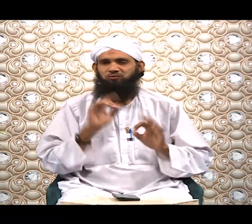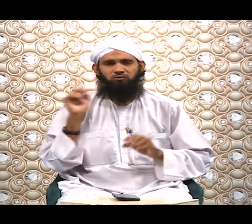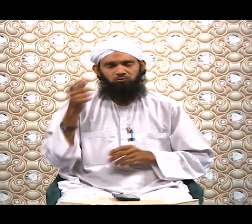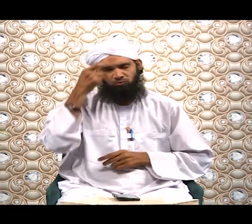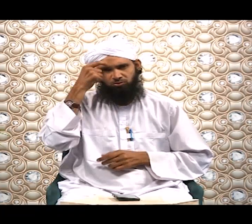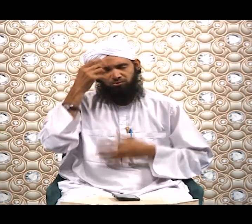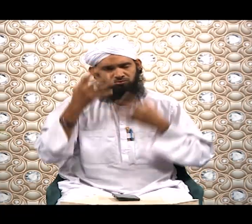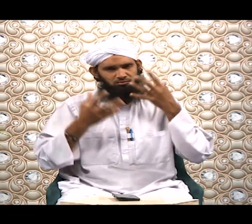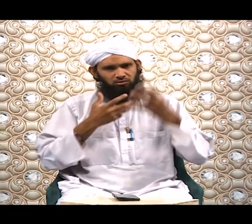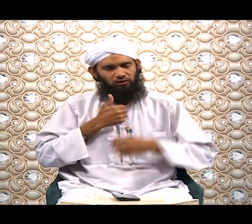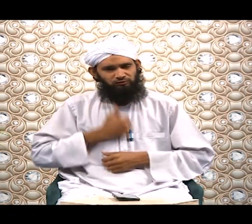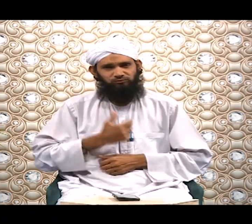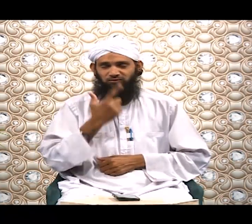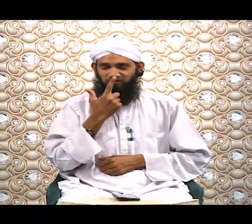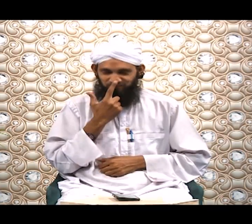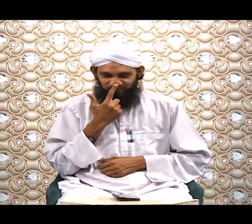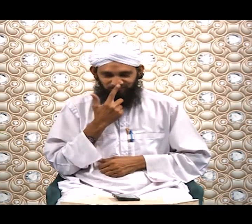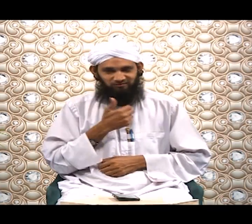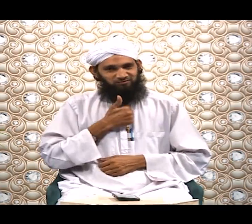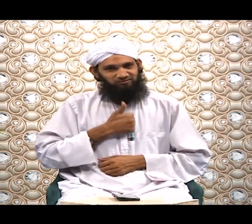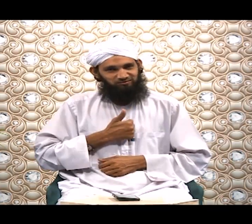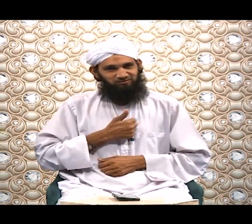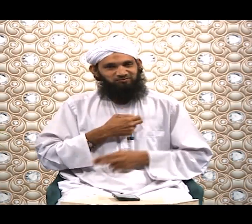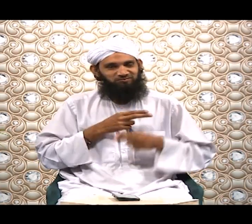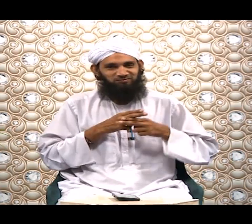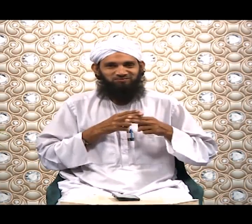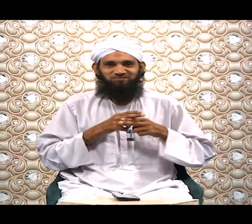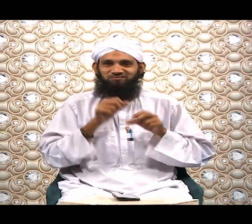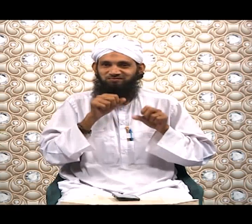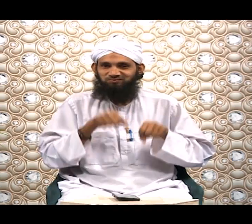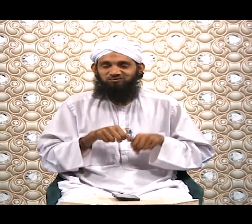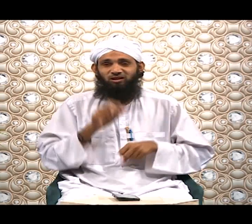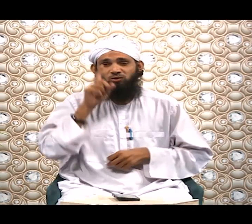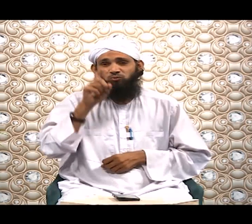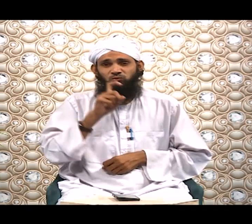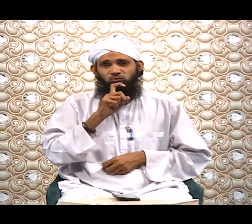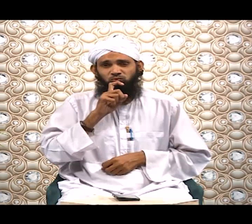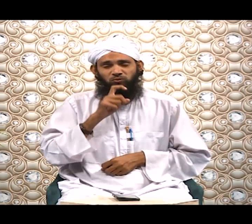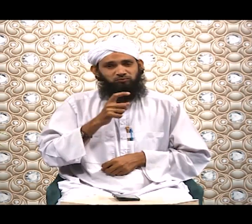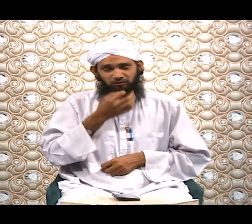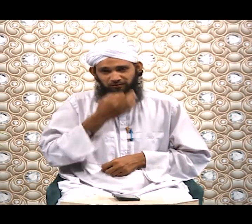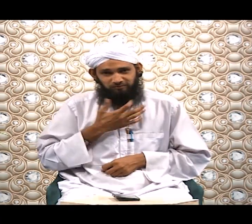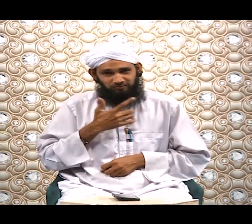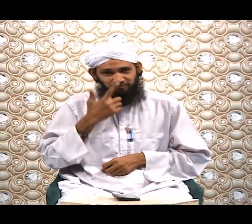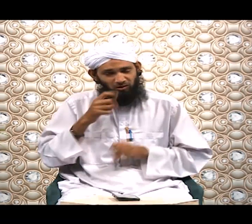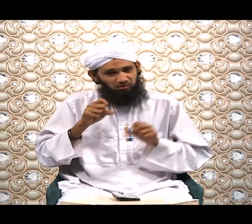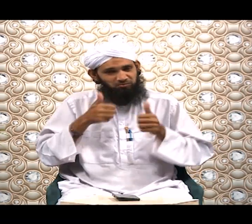کو خندہ پیشانی سے برداشت کر کے نہ صرف بارگاہ الہی میں سرخرو ہو کر بلند درجات حاصل کرتے